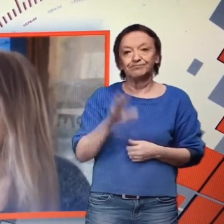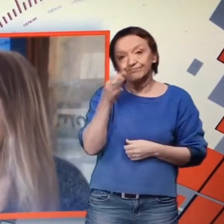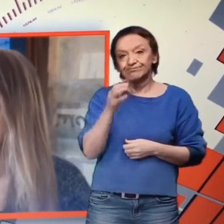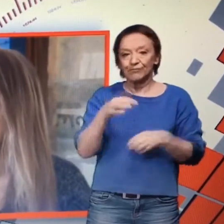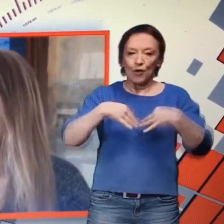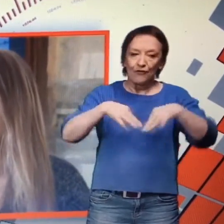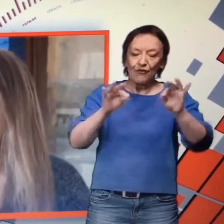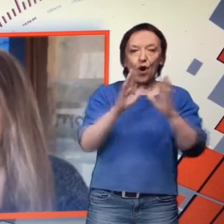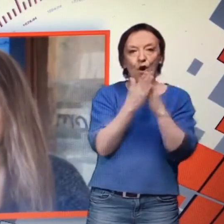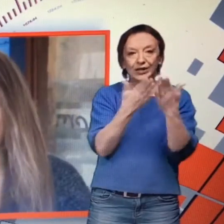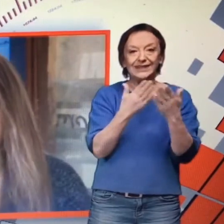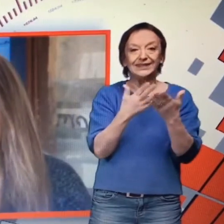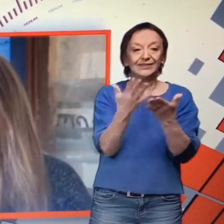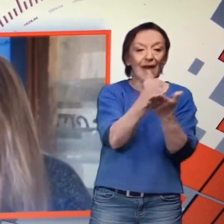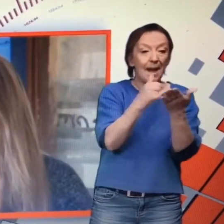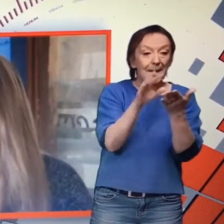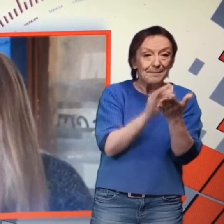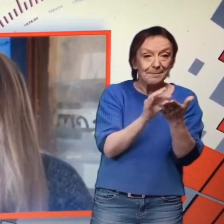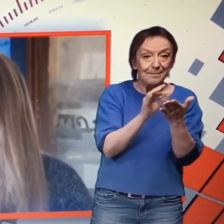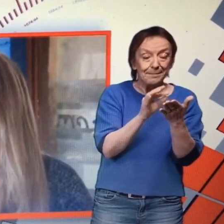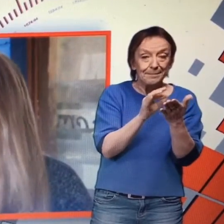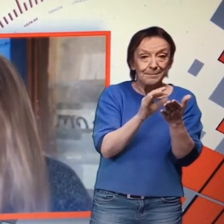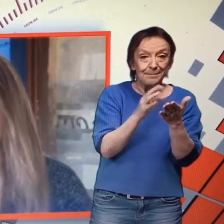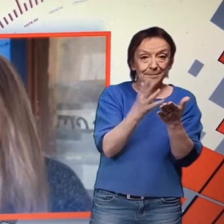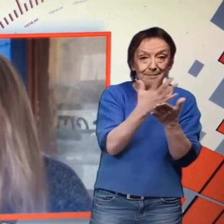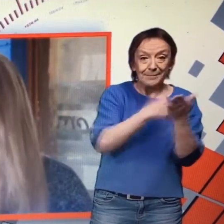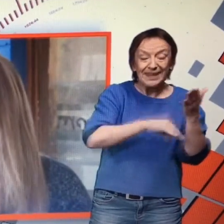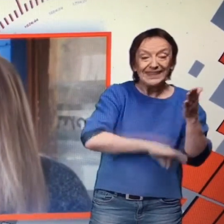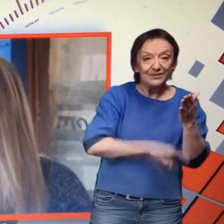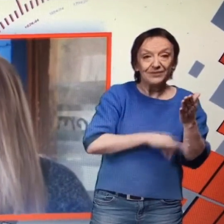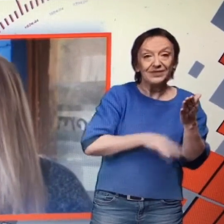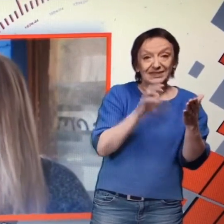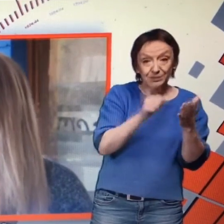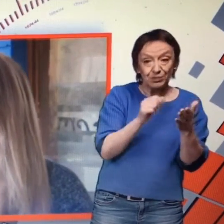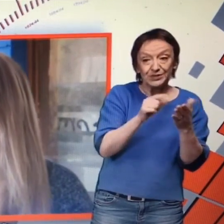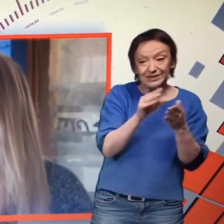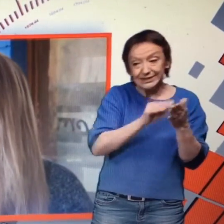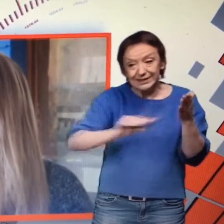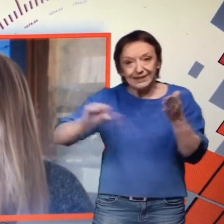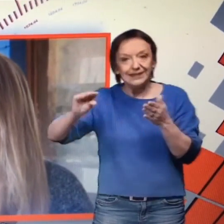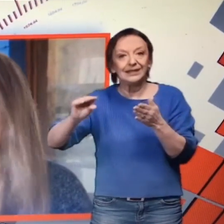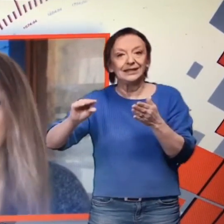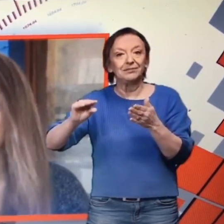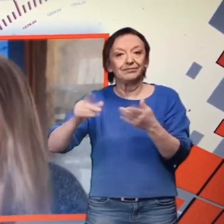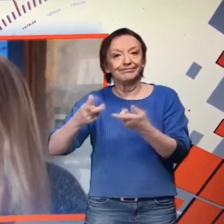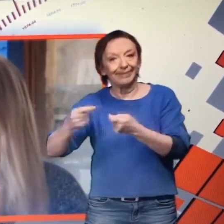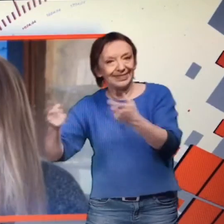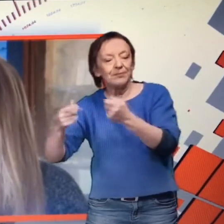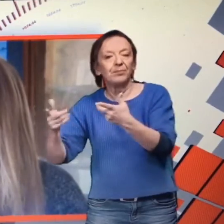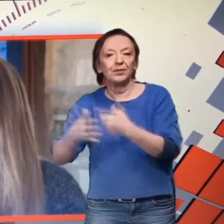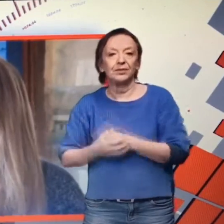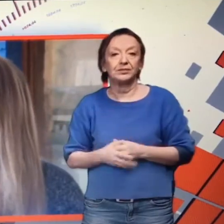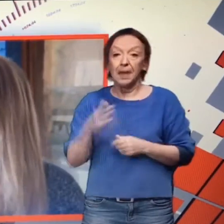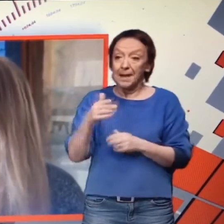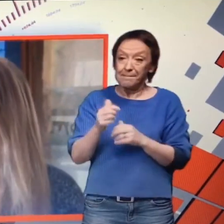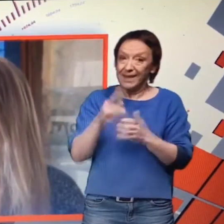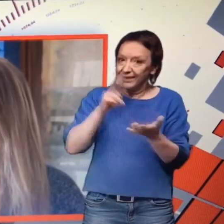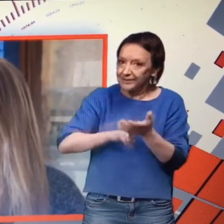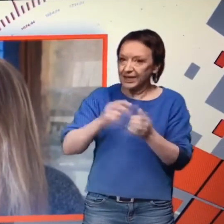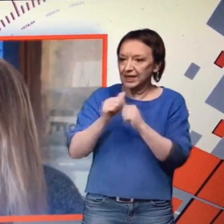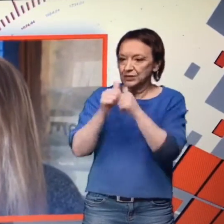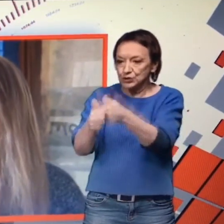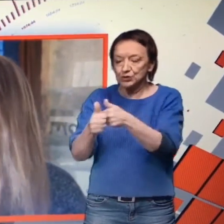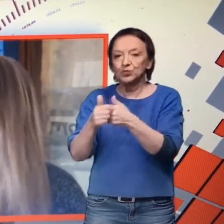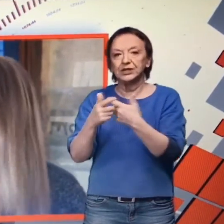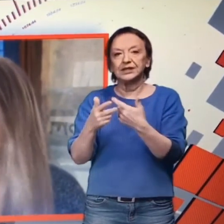on peut réinvestir. Mais pour réellement suivre l'auteur dans sa correction, dans l'illustration et aussi l'inscription à divers